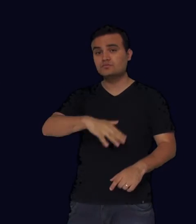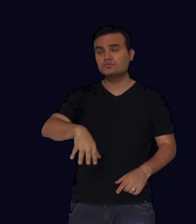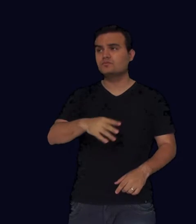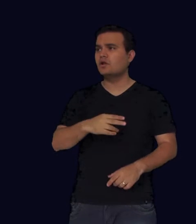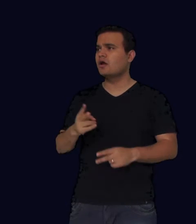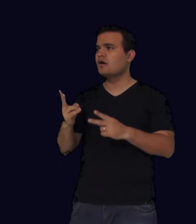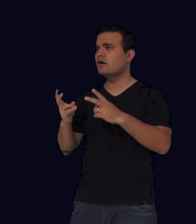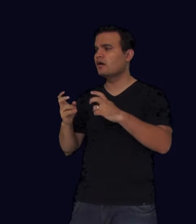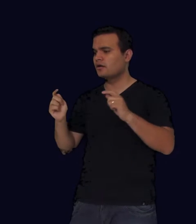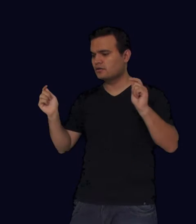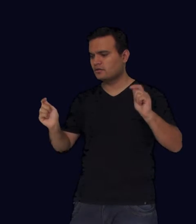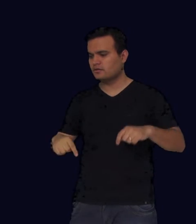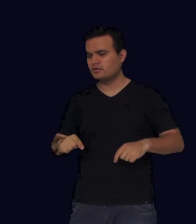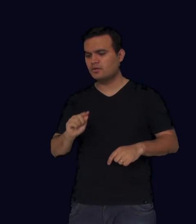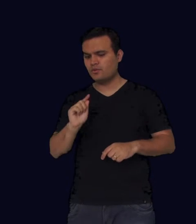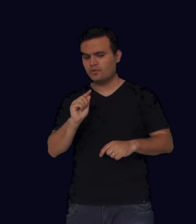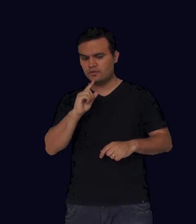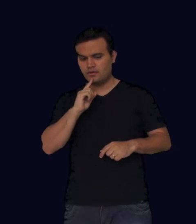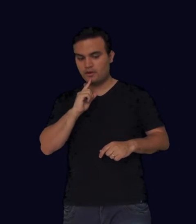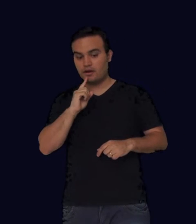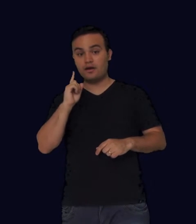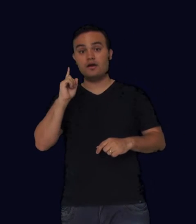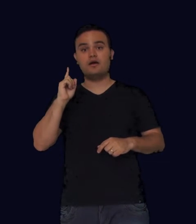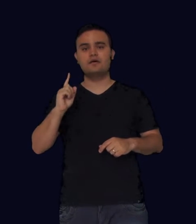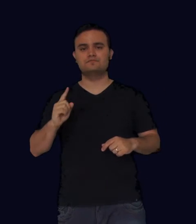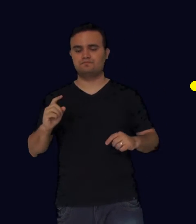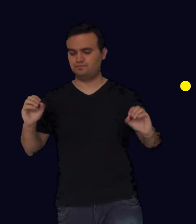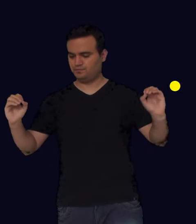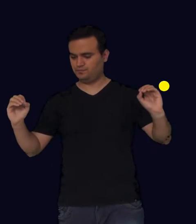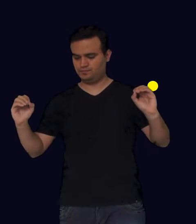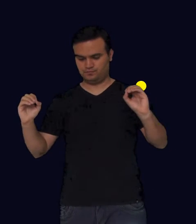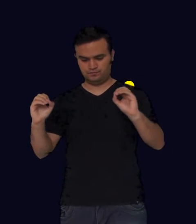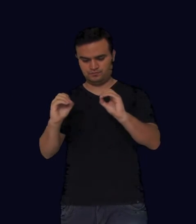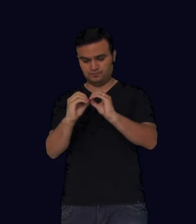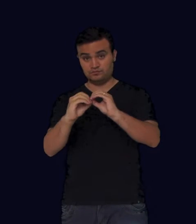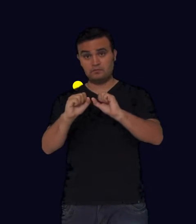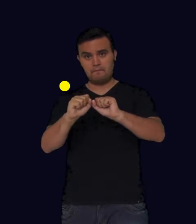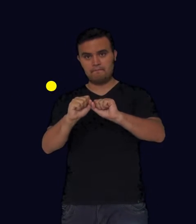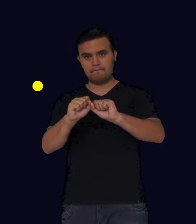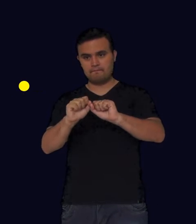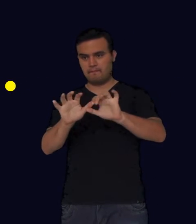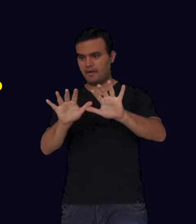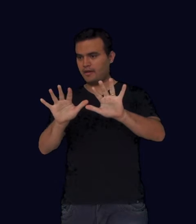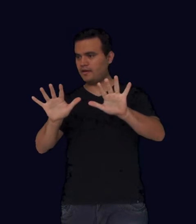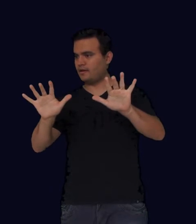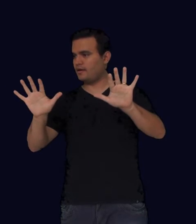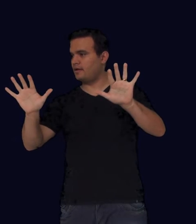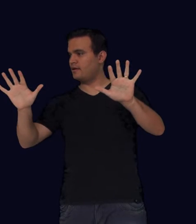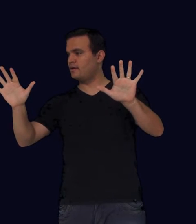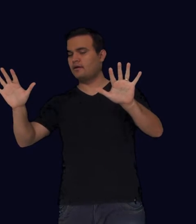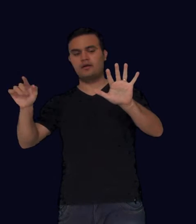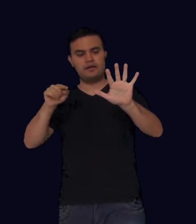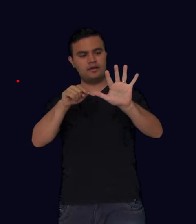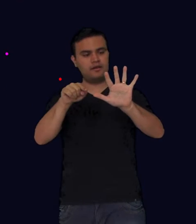das propriedades desta poderia ser alcançada ao colidir partículas com diferentes energias.